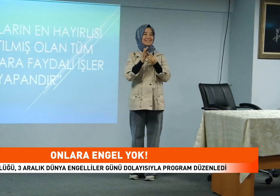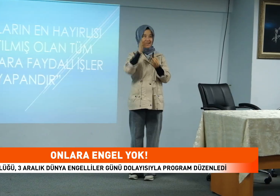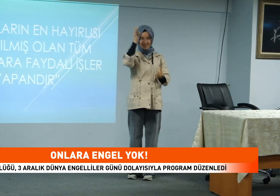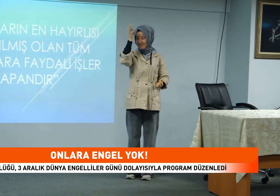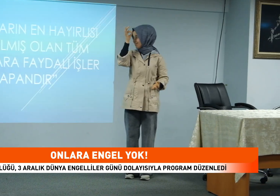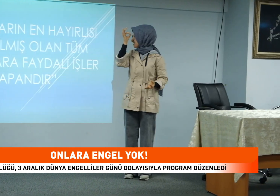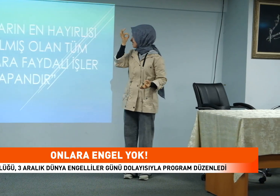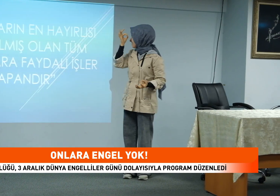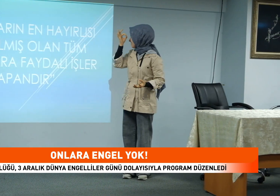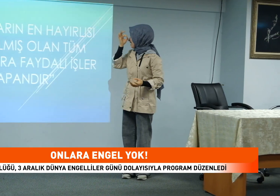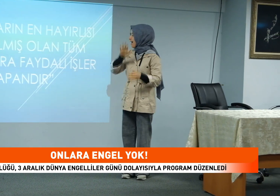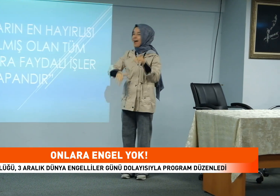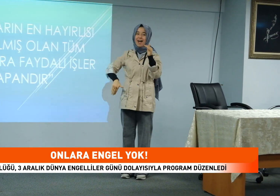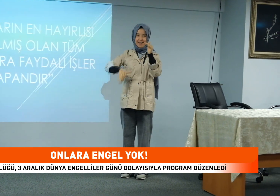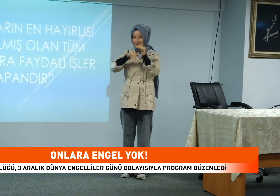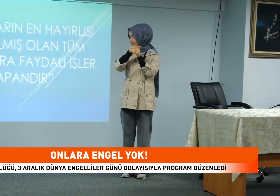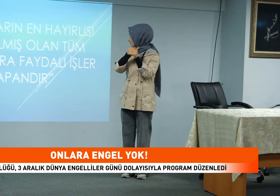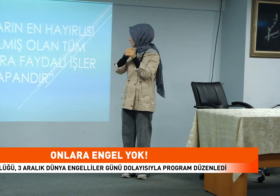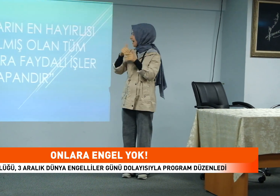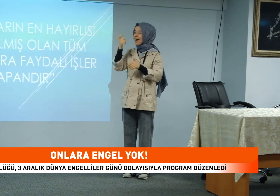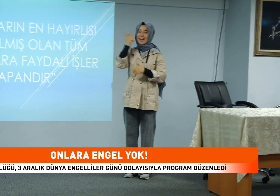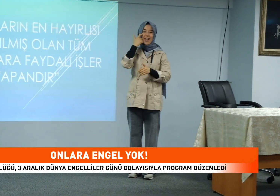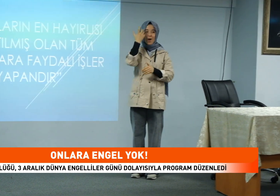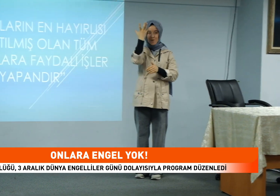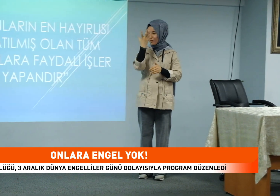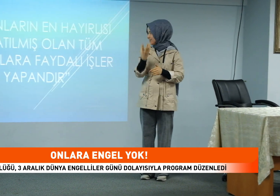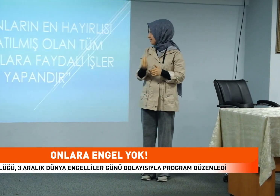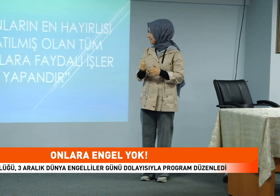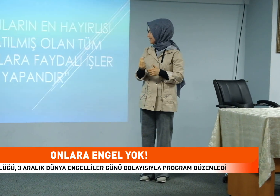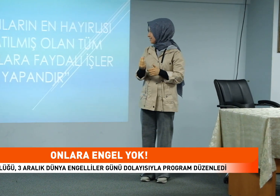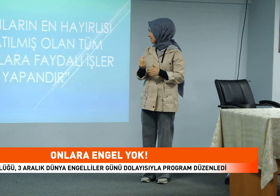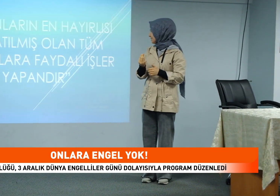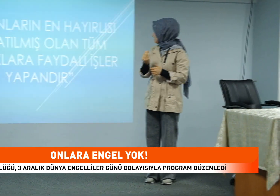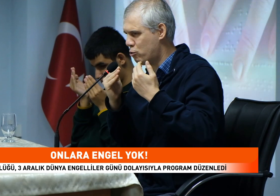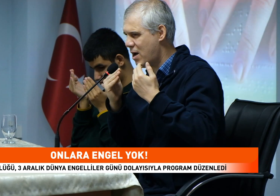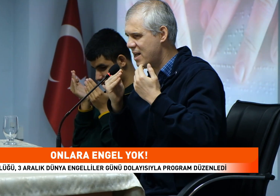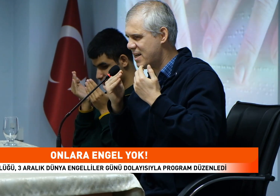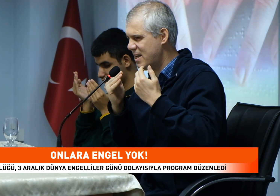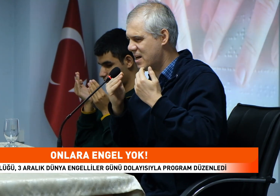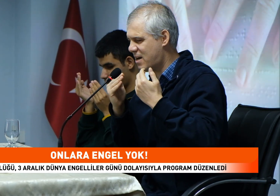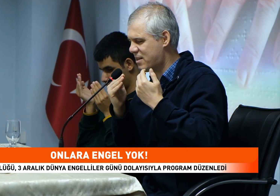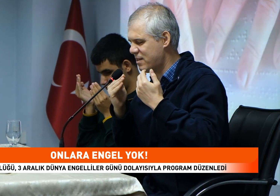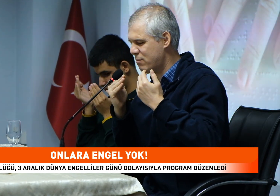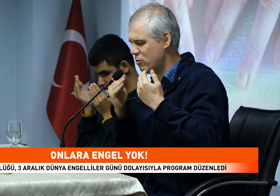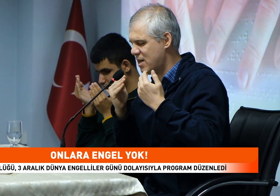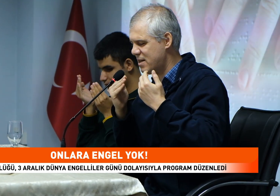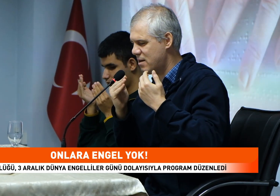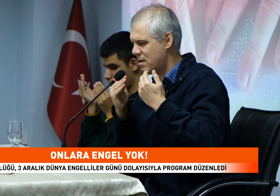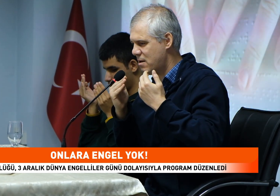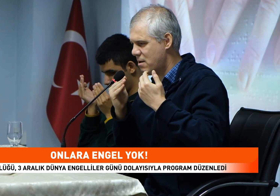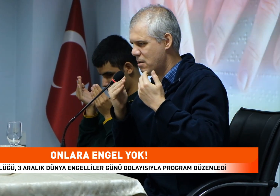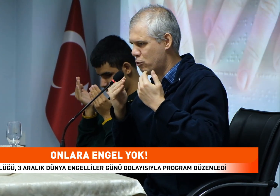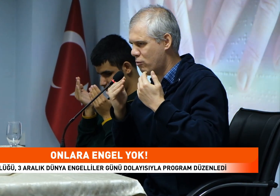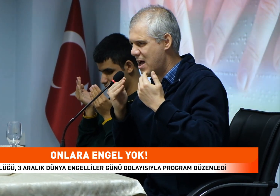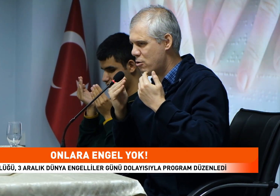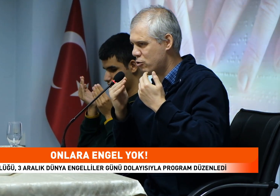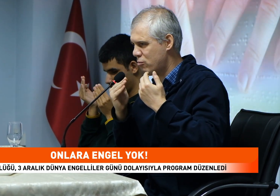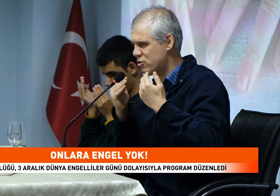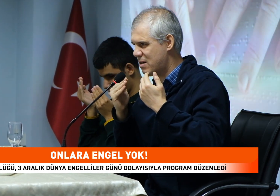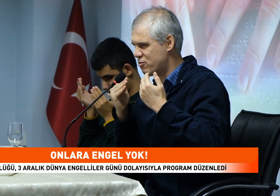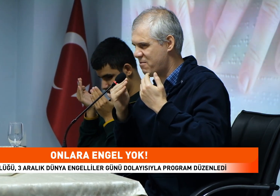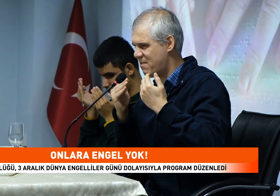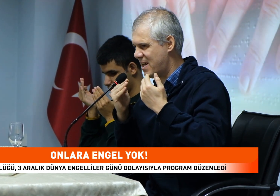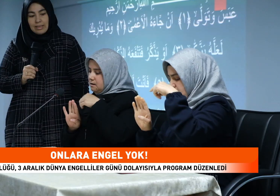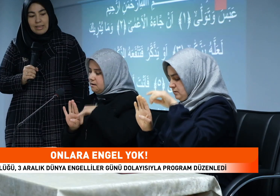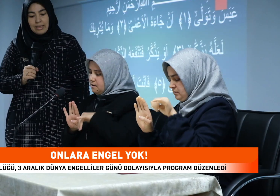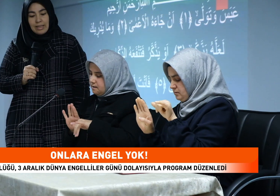düzenlendi. İnsanların en hayırlısı. İşitme engelli öğrencilerin işaretleriyle Kur'an-ı Kerim